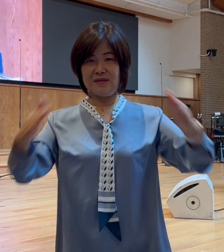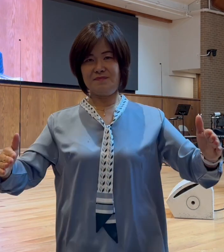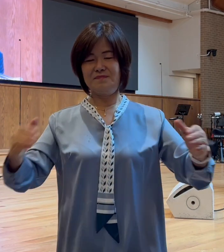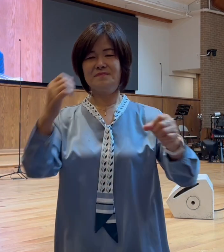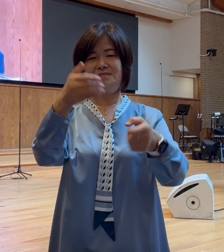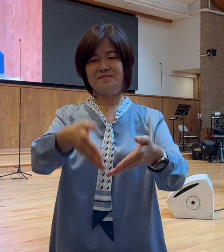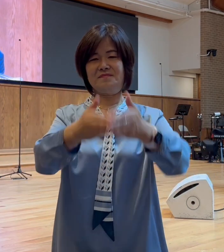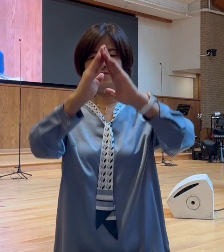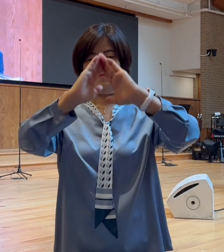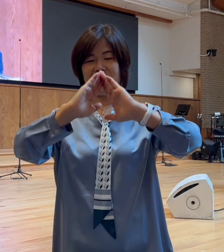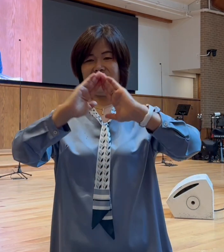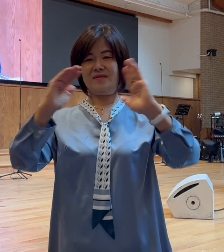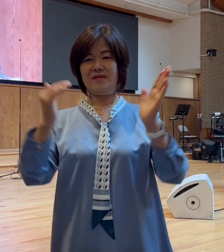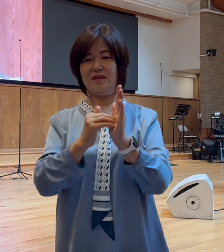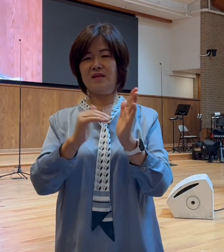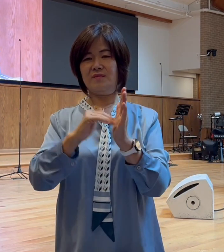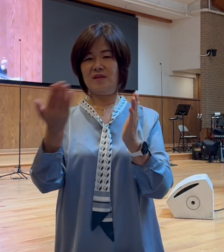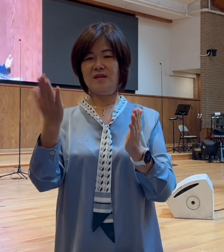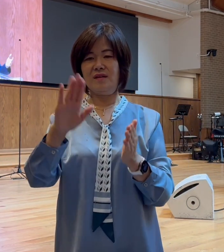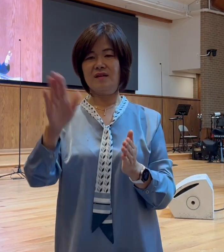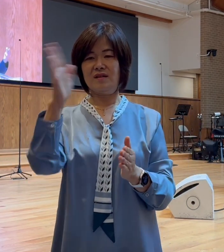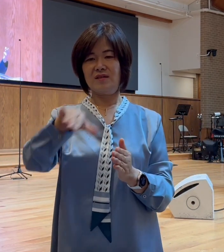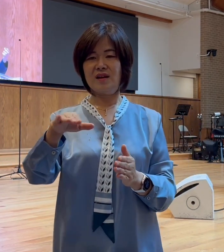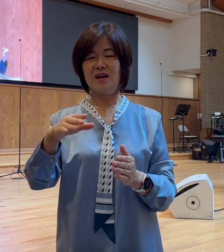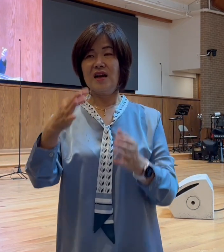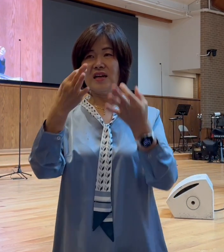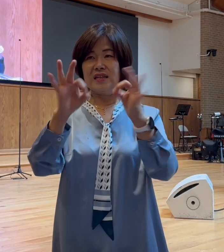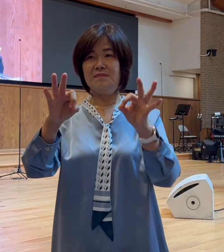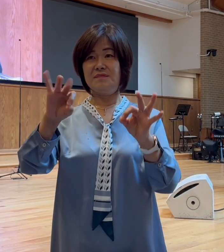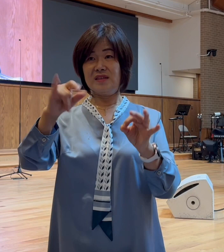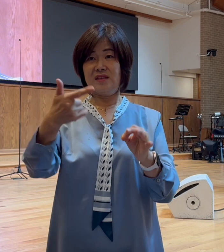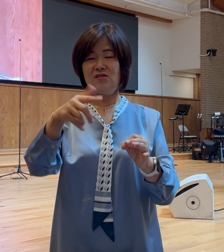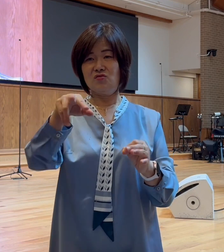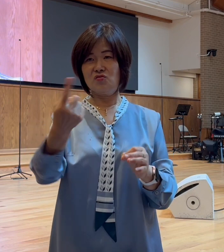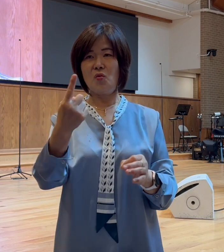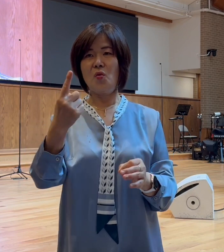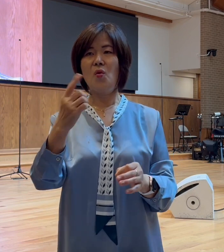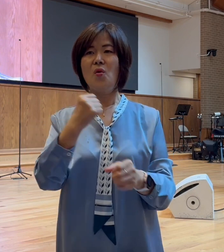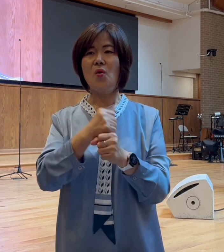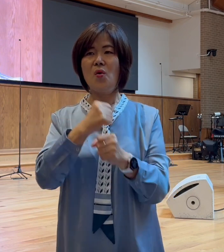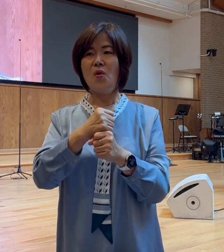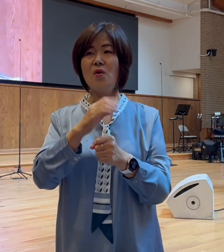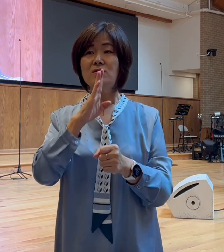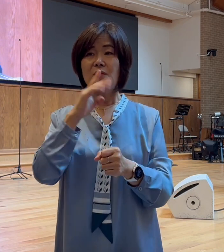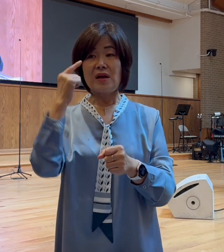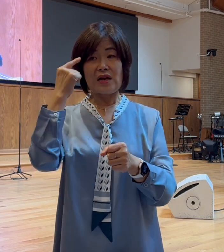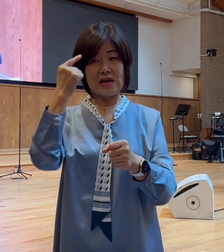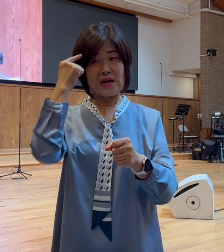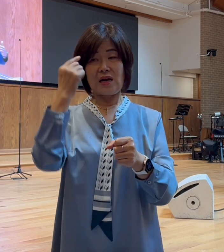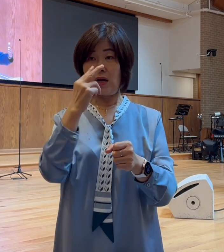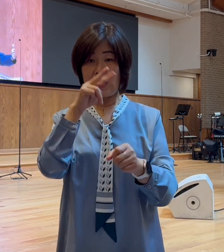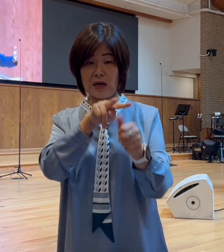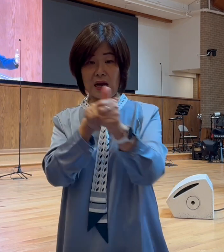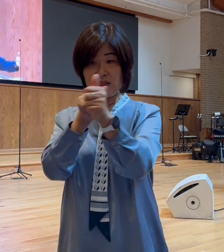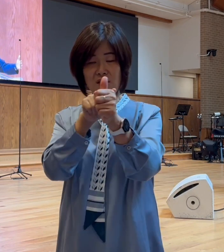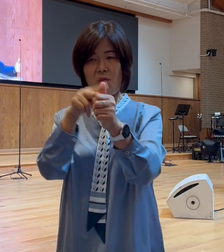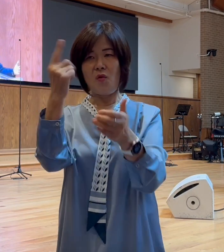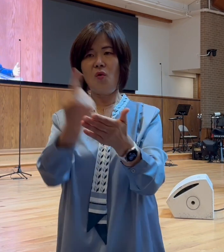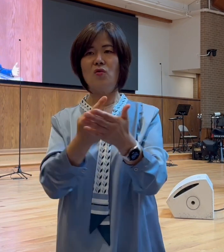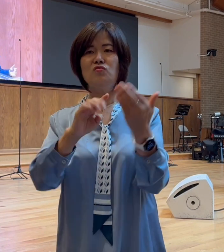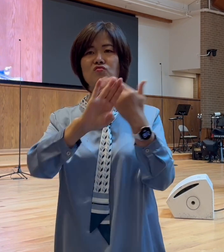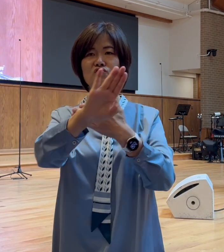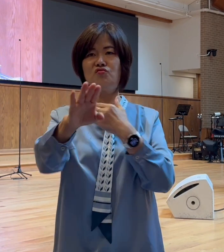겁니다. 그러다가 이제 김신조라고 하는 북한 공비가 침투하는 바람에 청와대 방위선이